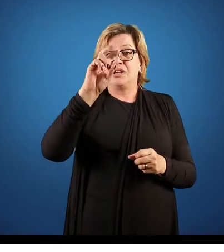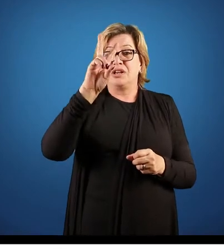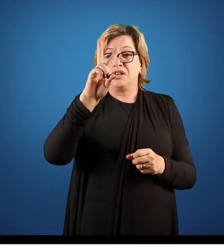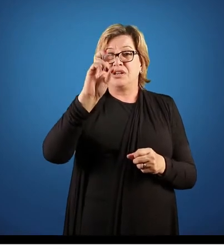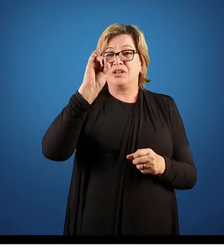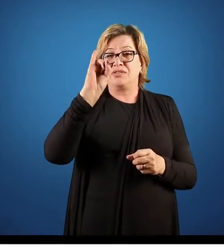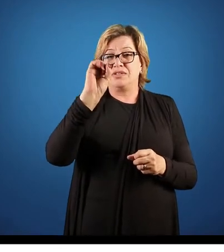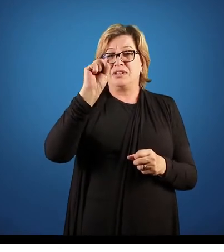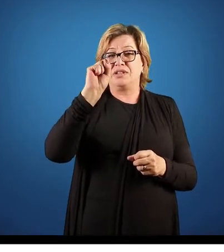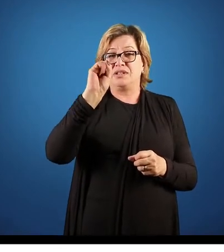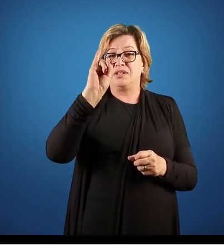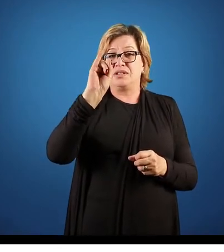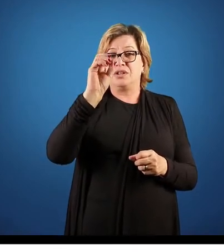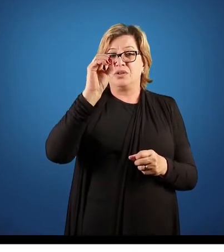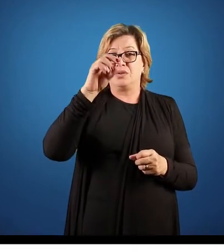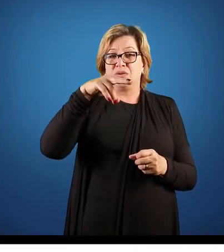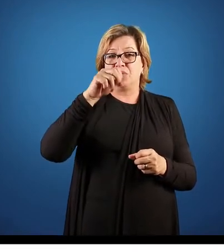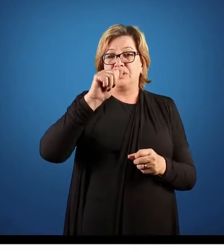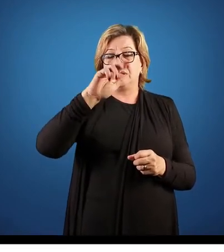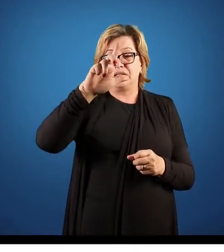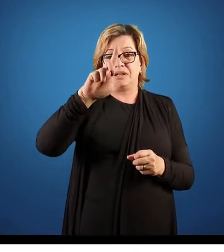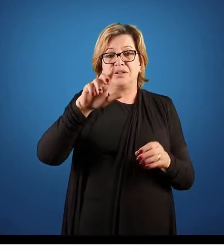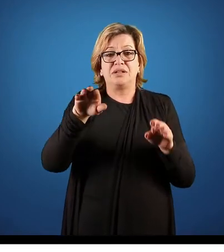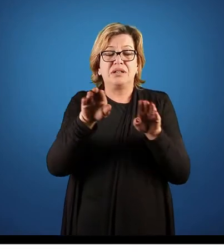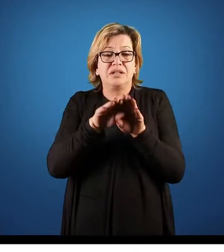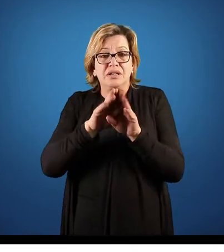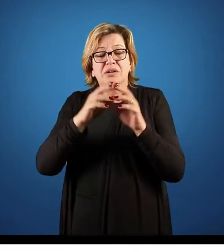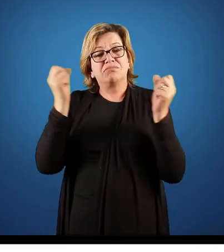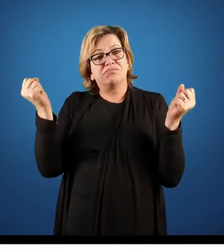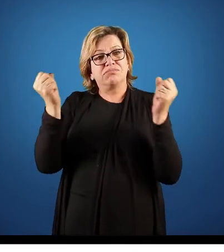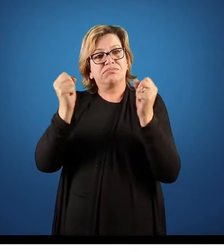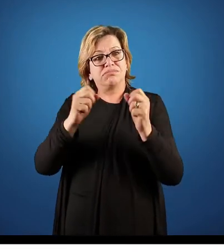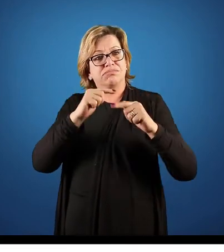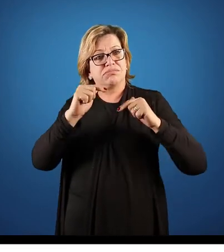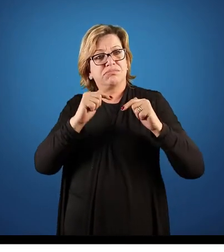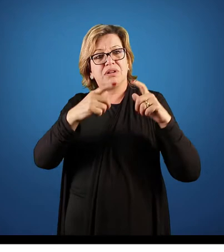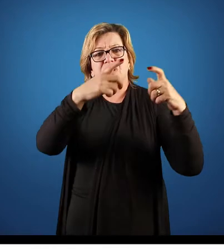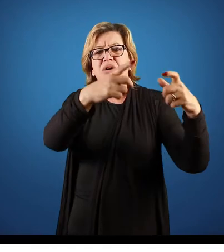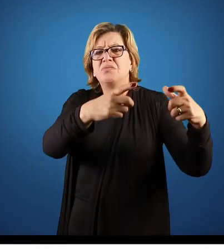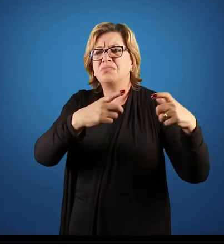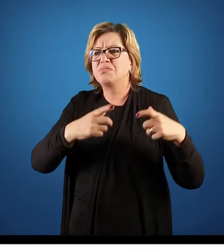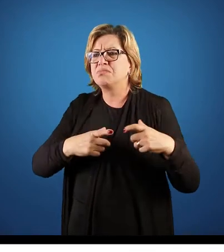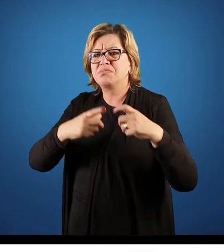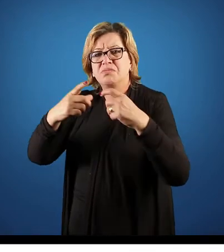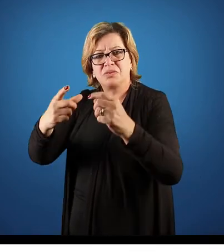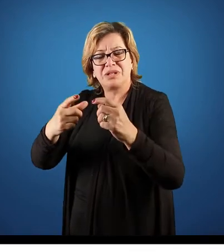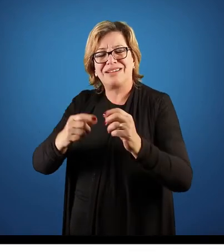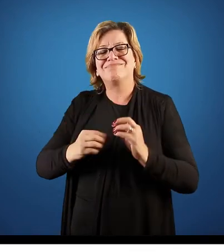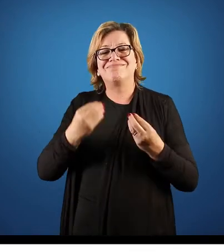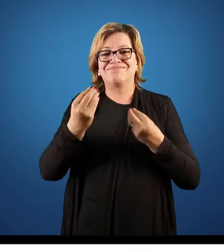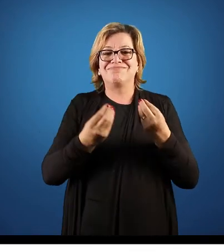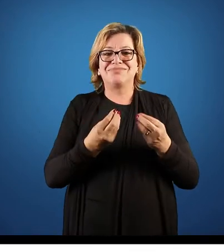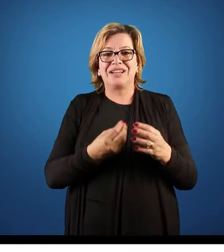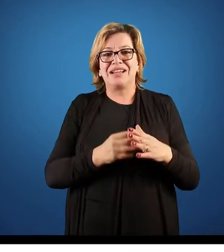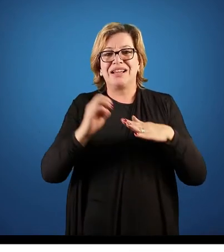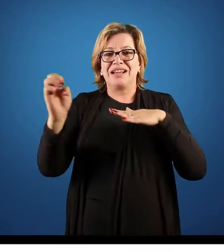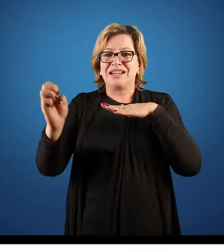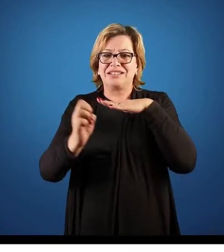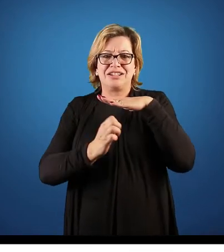eu posso trabalhar por área geográfica e isso está ocorrendo em nível mundial as empresas não são mais apenas é